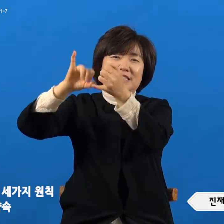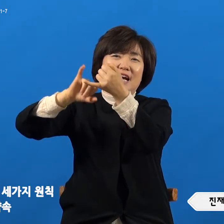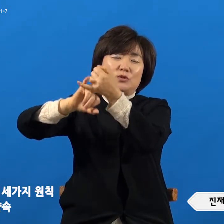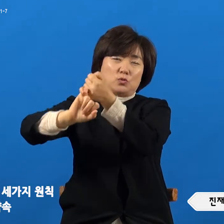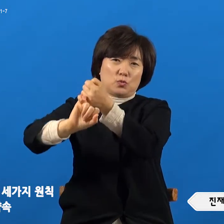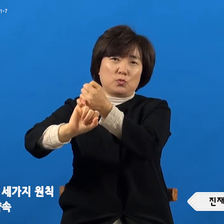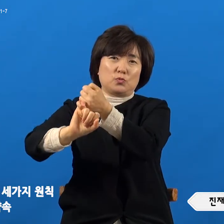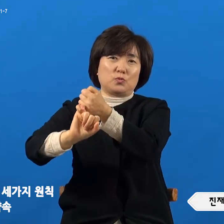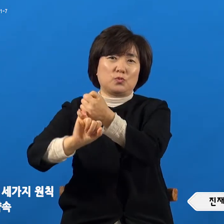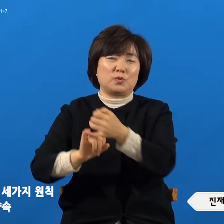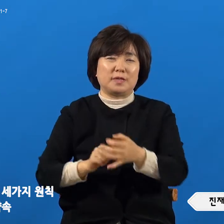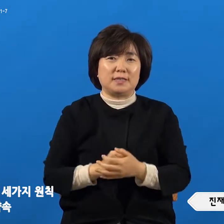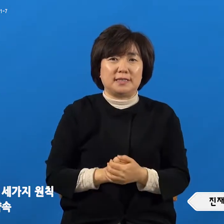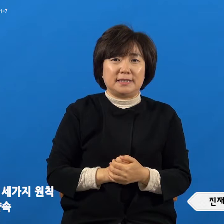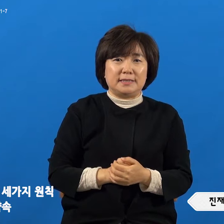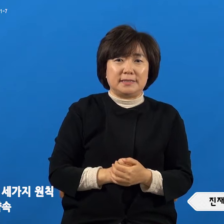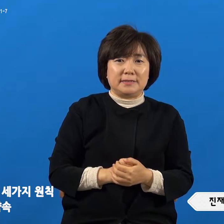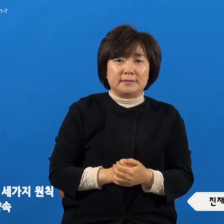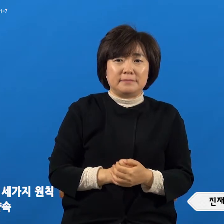약속입니다.